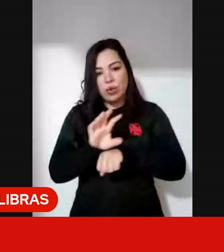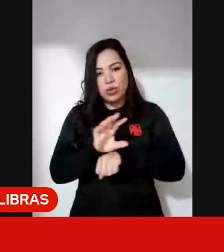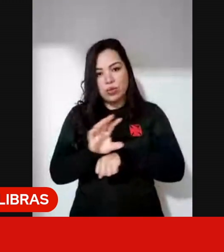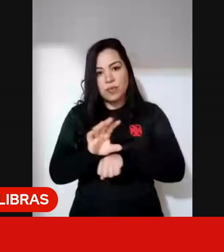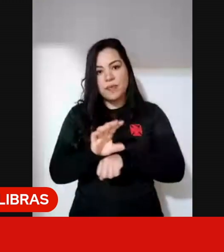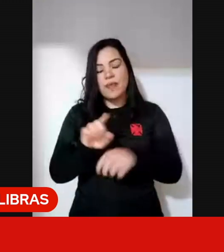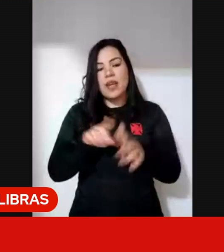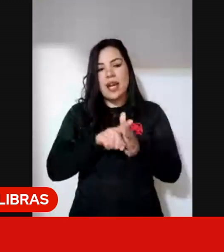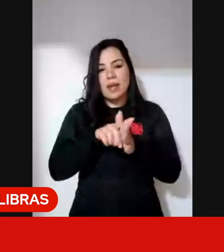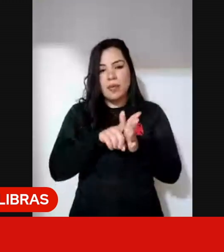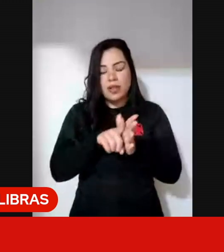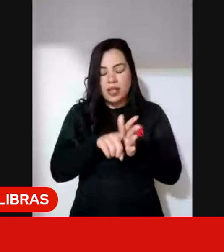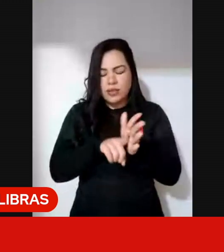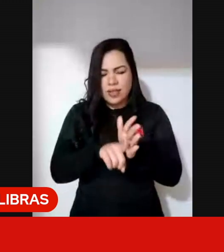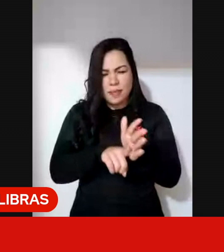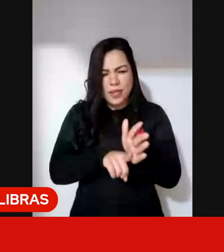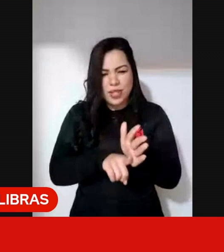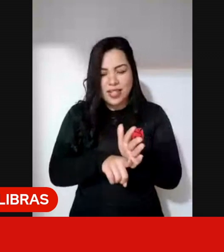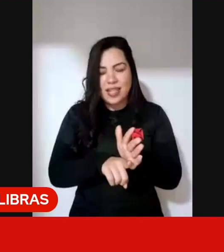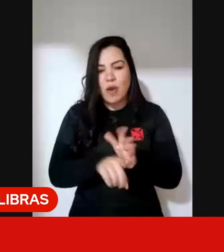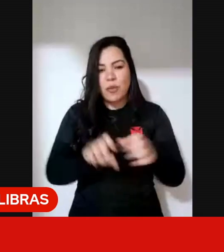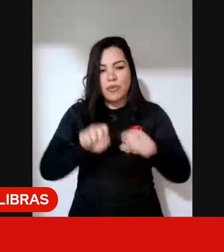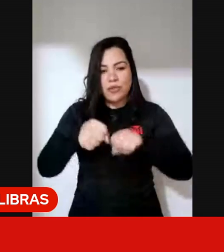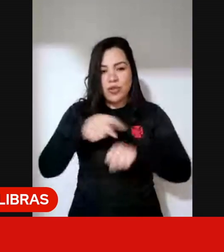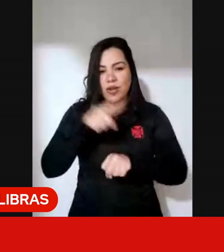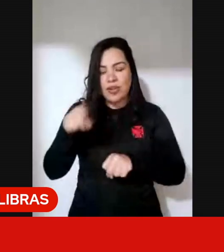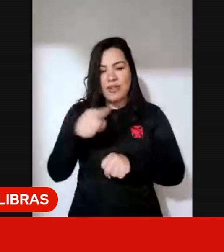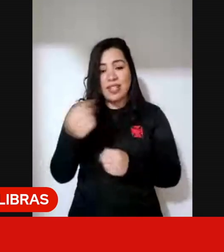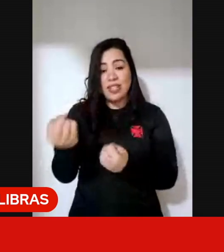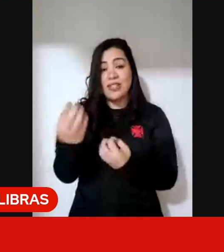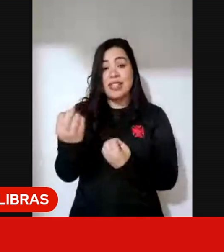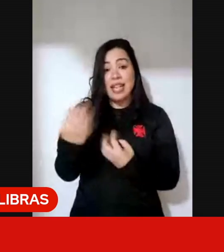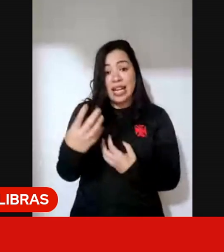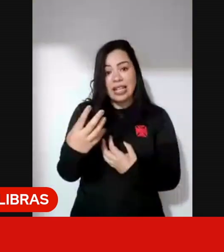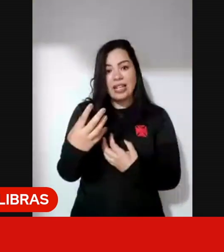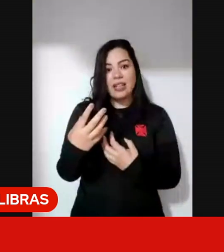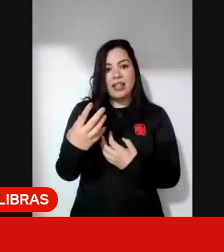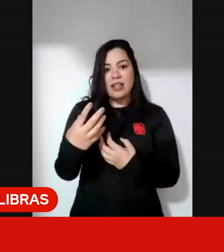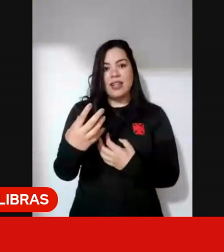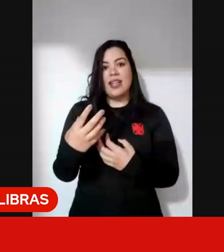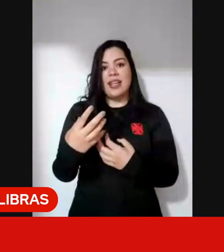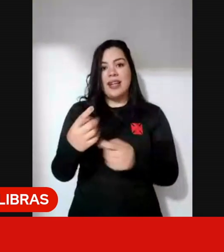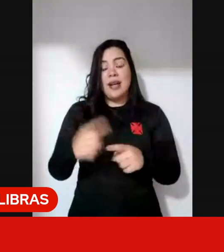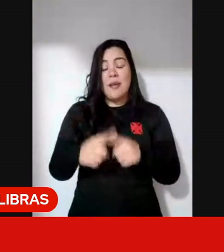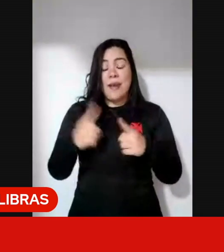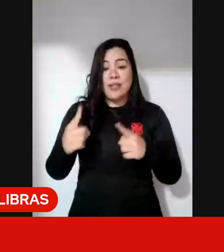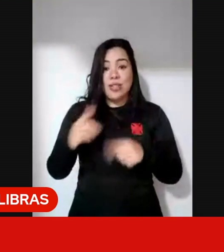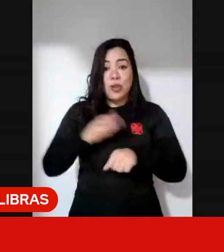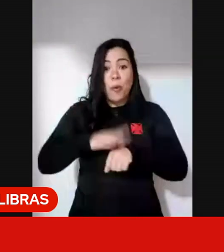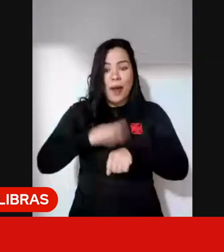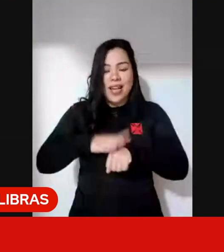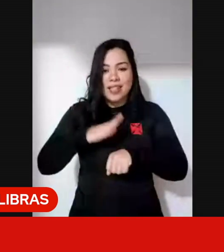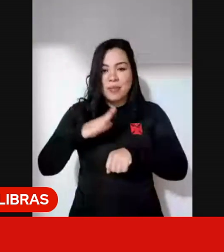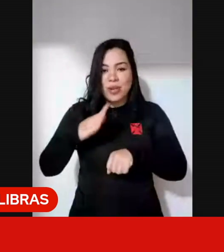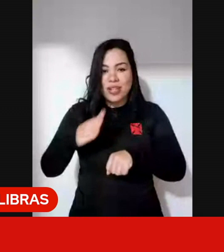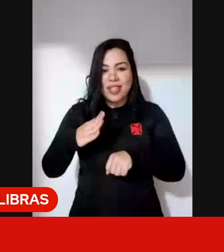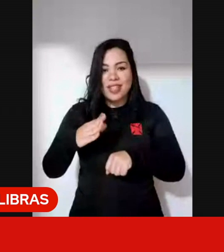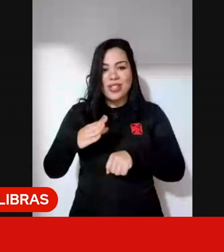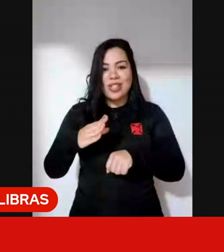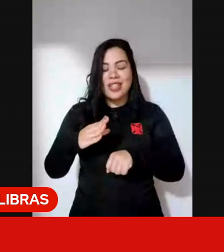um curso, é importante você pesquisar o profissional que vai te ensinar, né? Mas eu acho que o